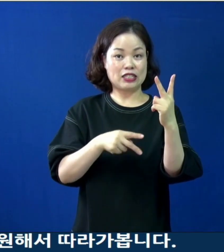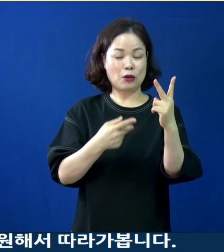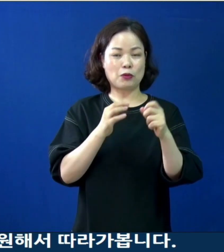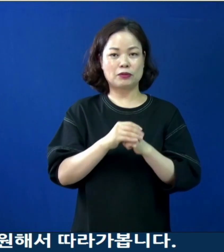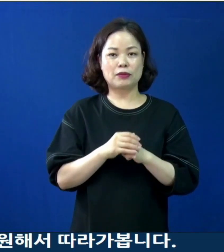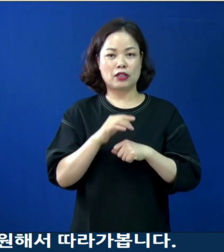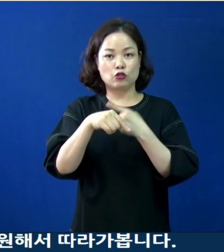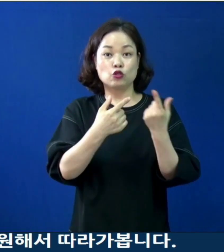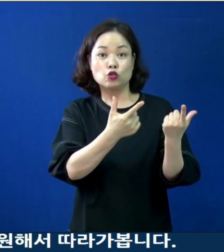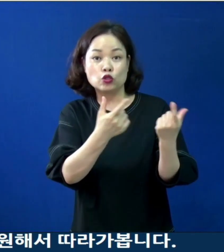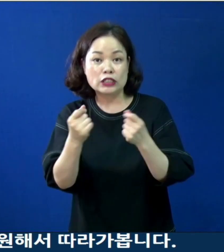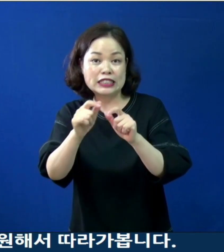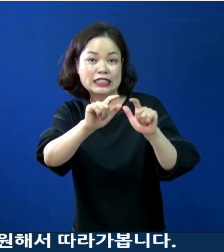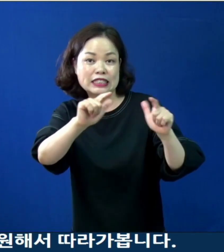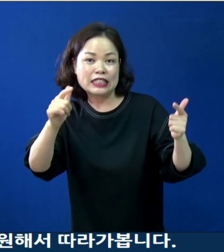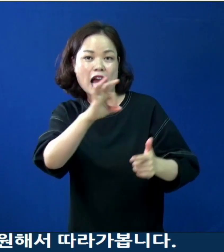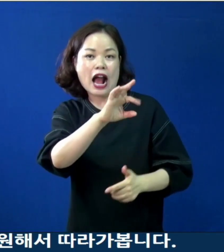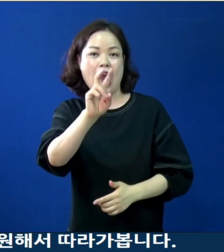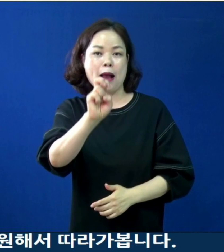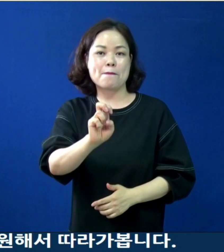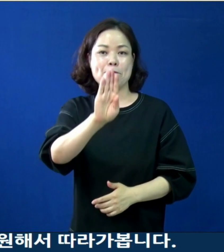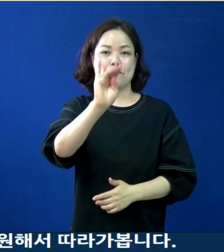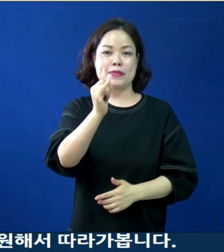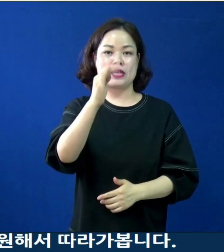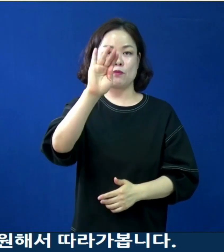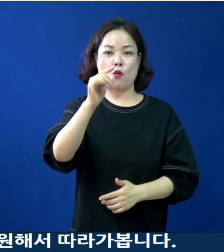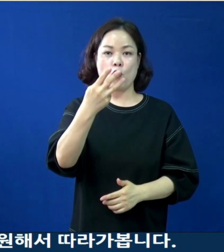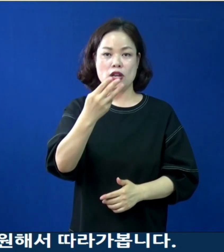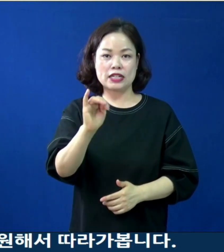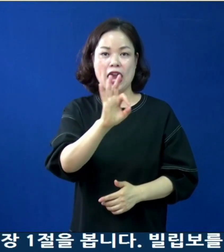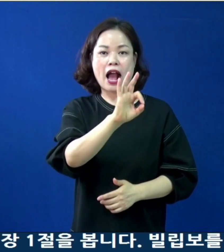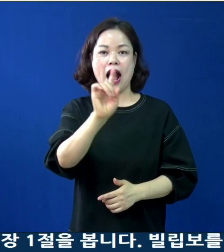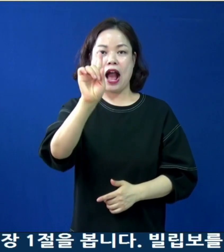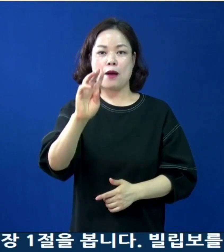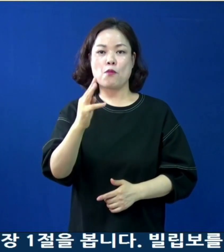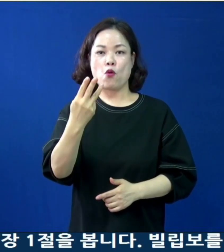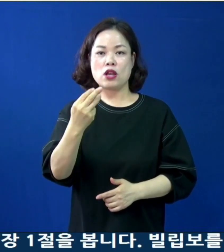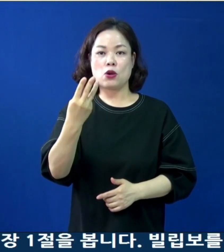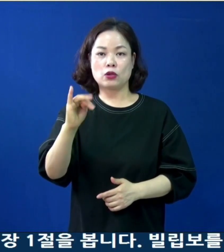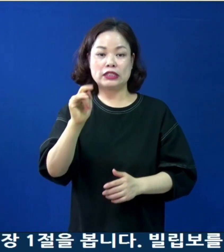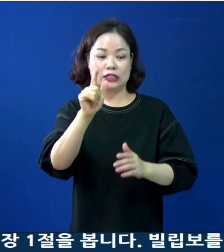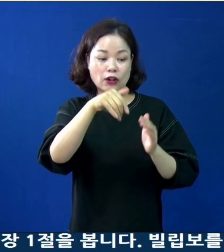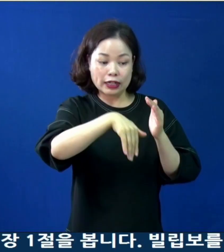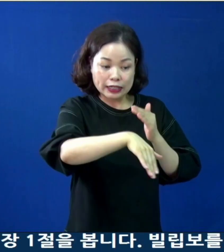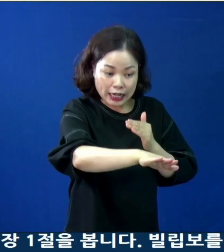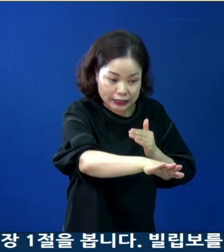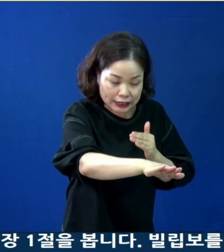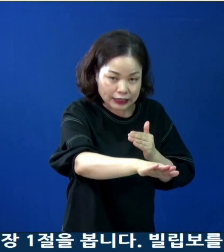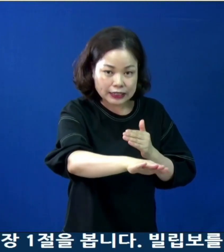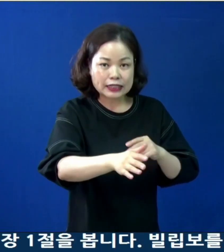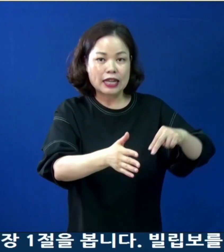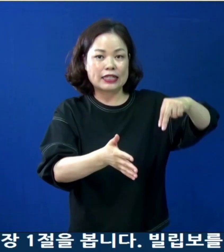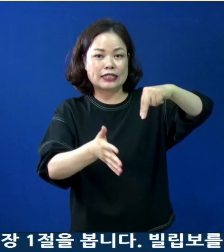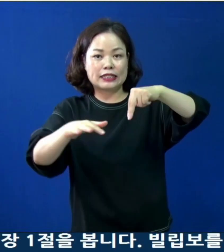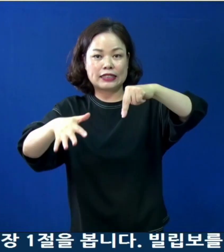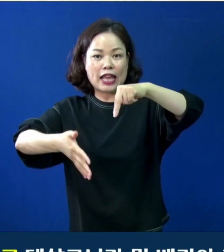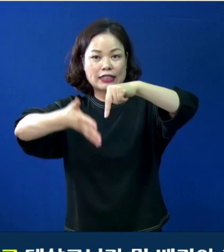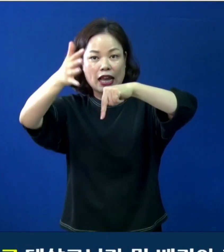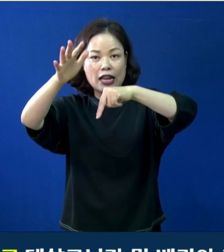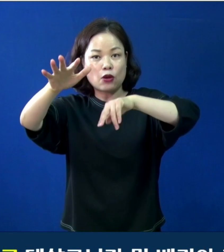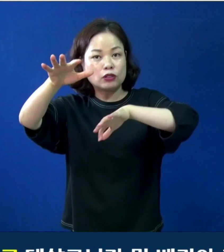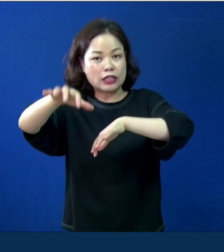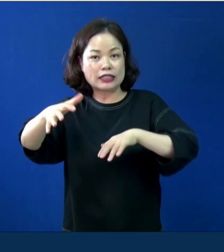읽겠습니다. 그들이 암비볼리와 아볼로니아로 다녀가 데살로니가에 이르니